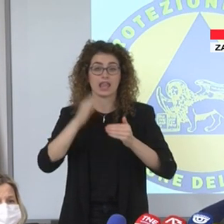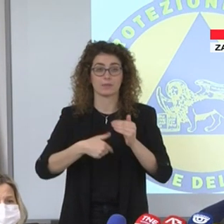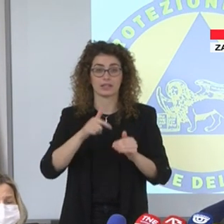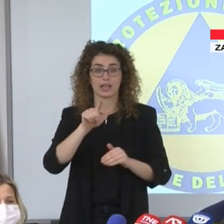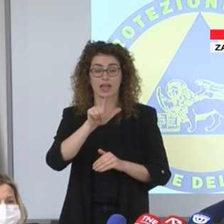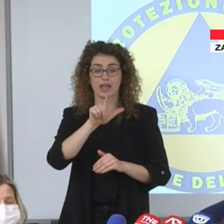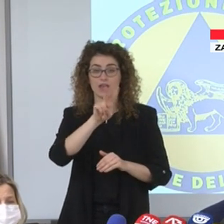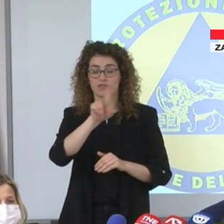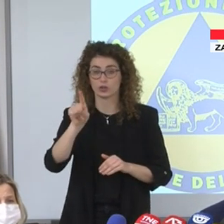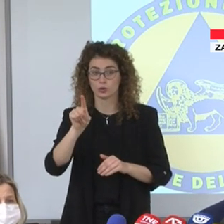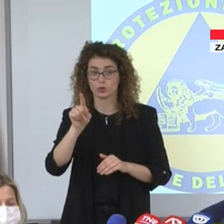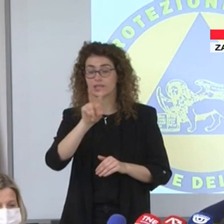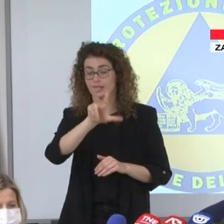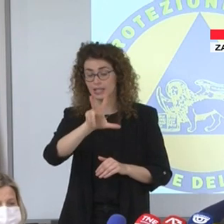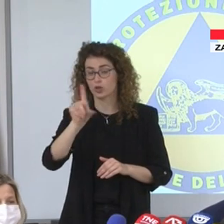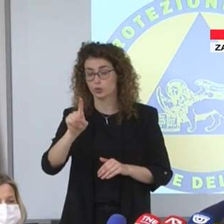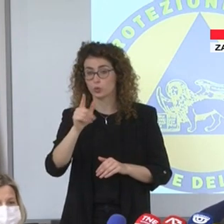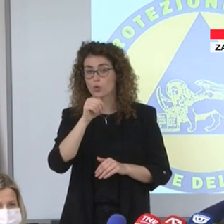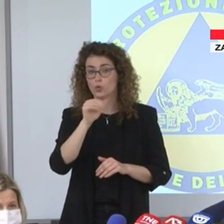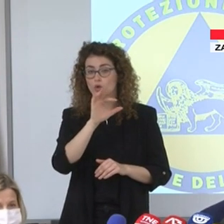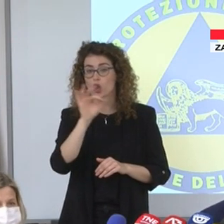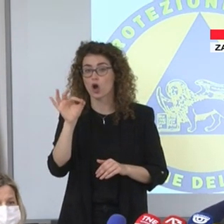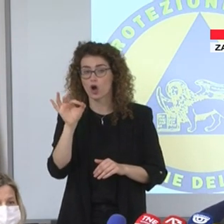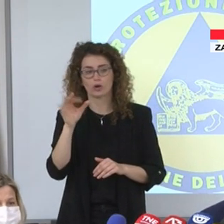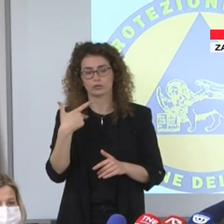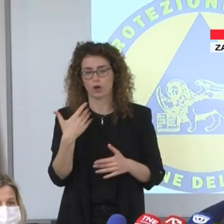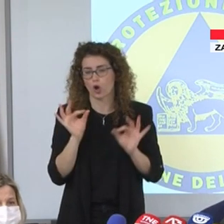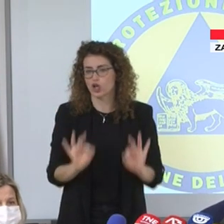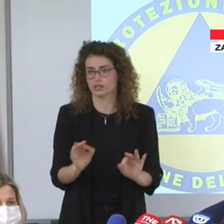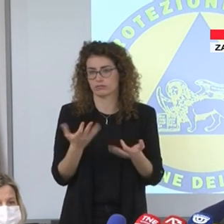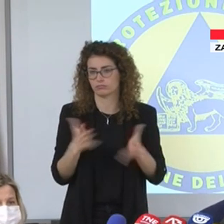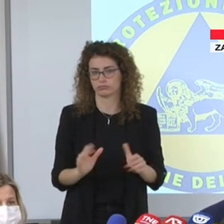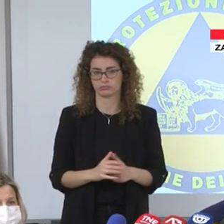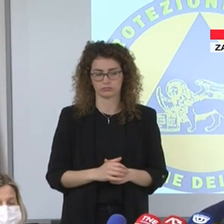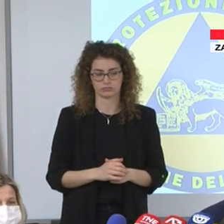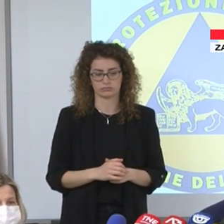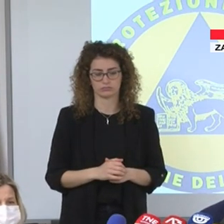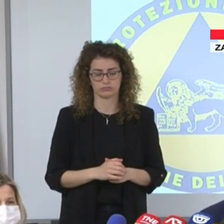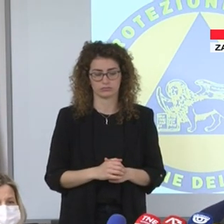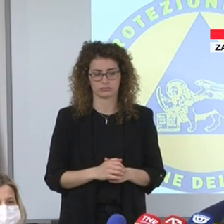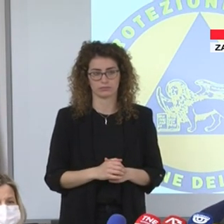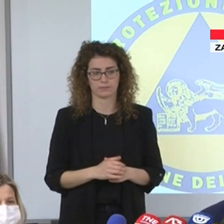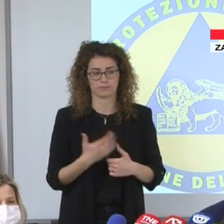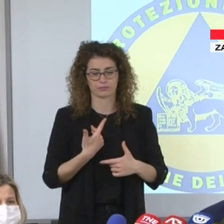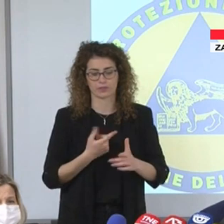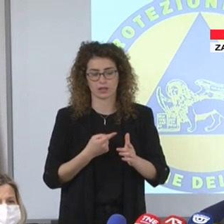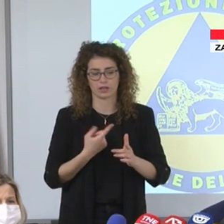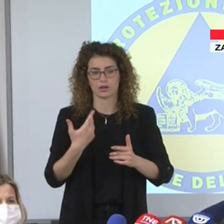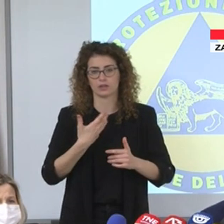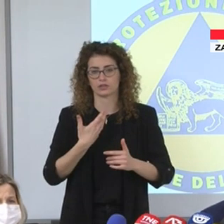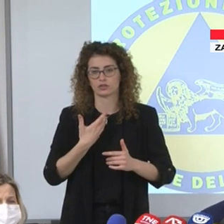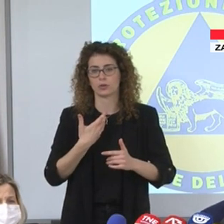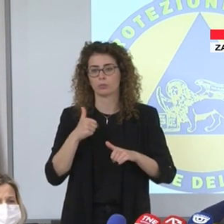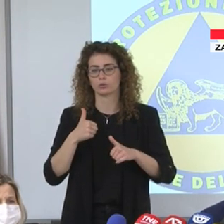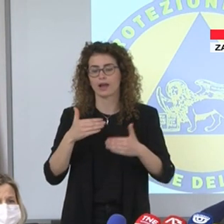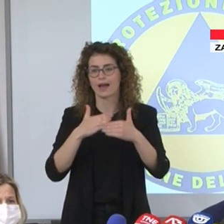oppure varrà no, per tutta l'estate? No, è adottato, punto. Questa è stata la soluzione trovata, fra l'altro anche la